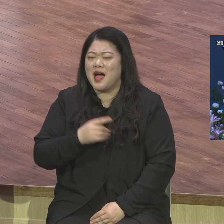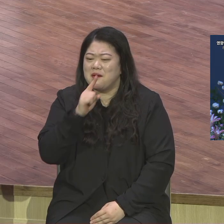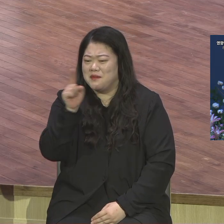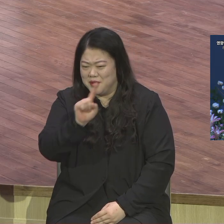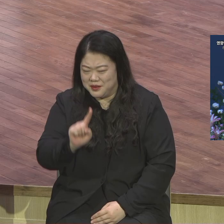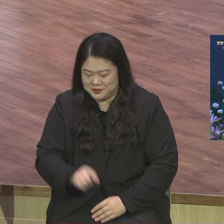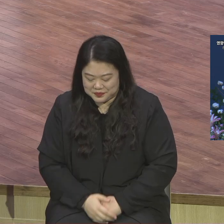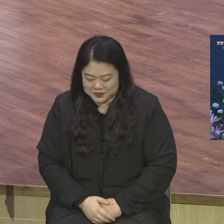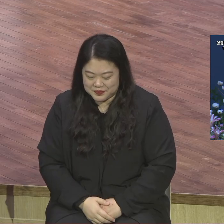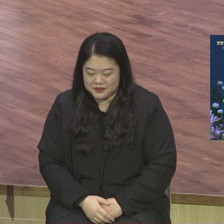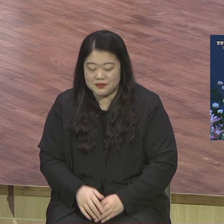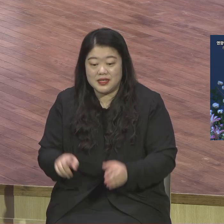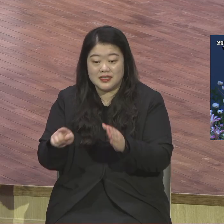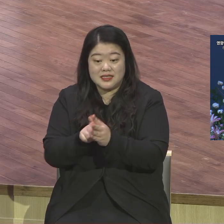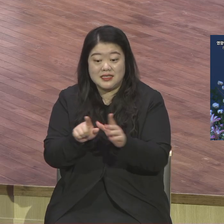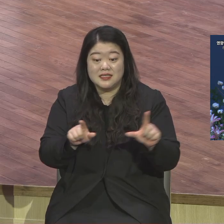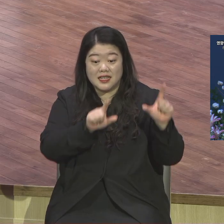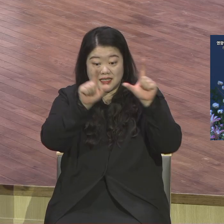우리 신앙이